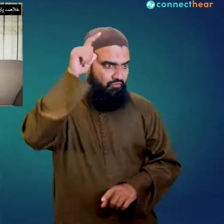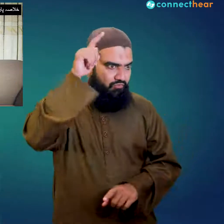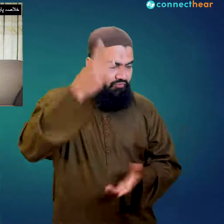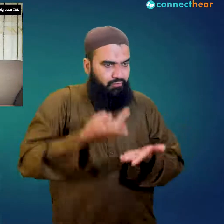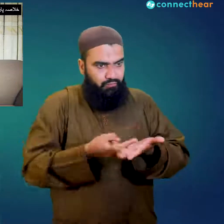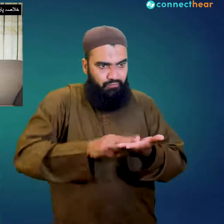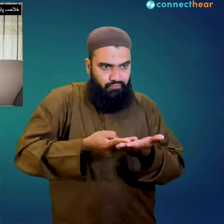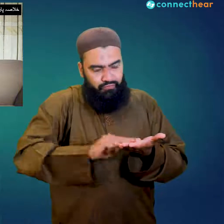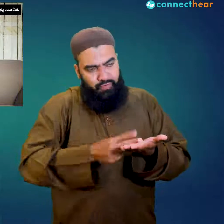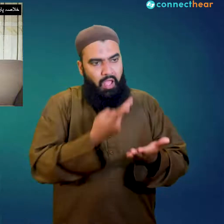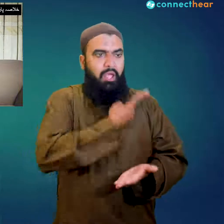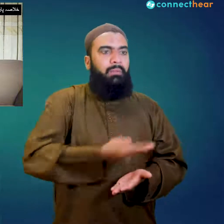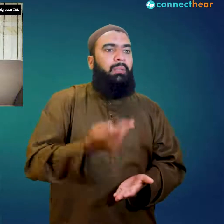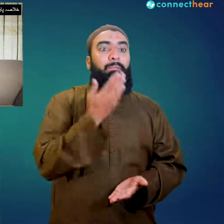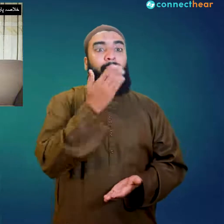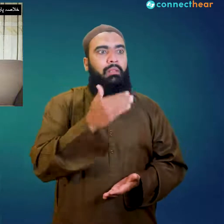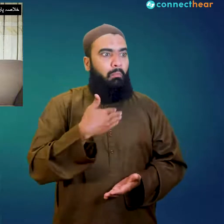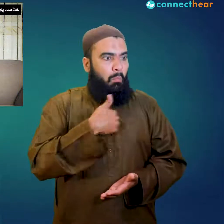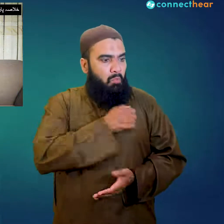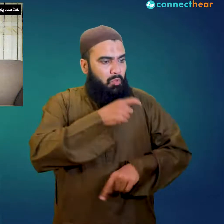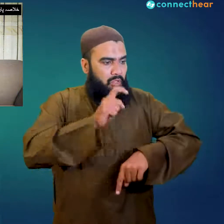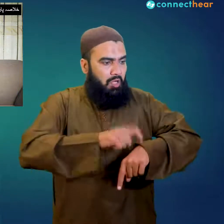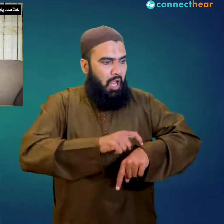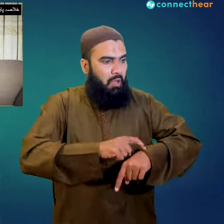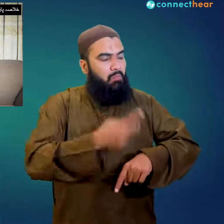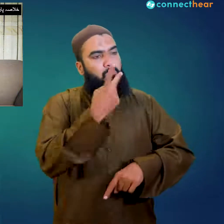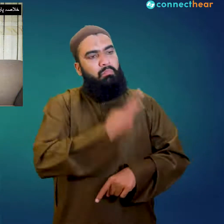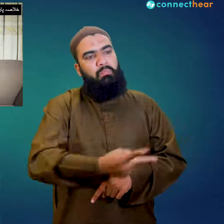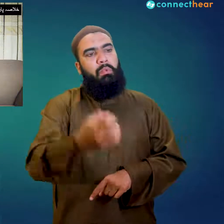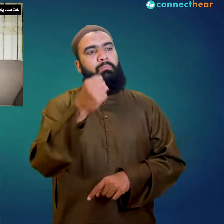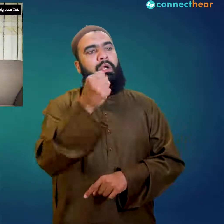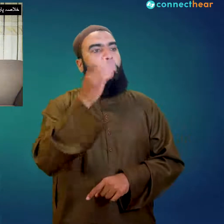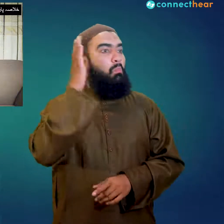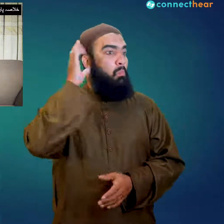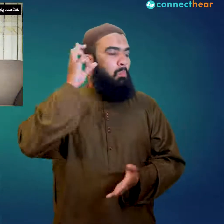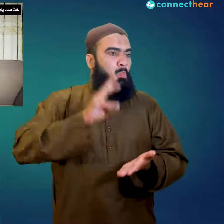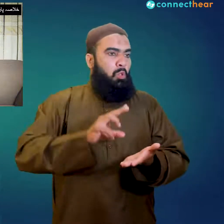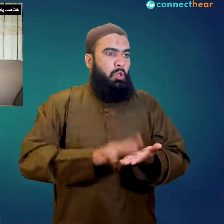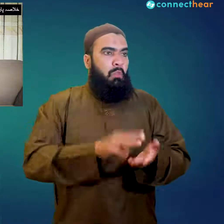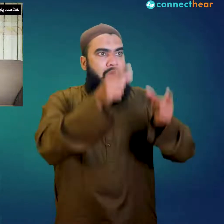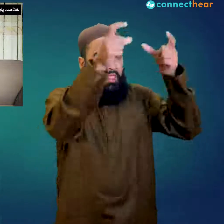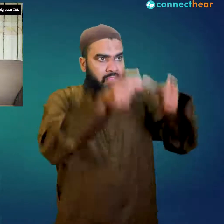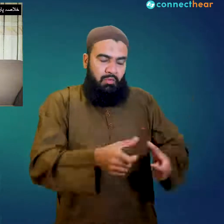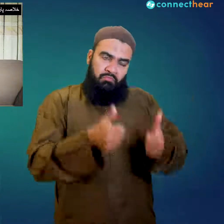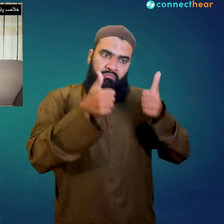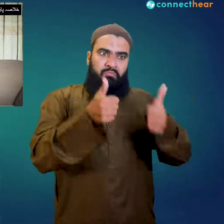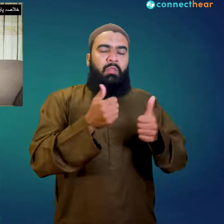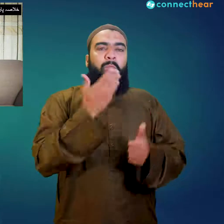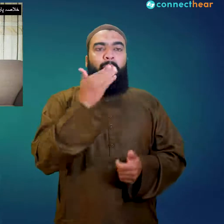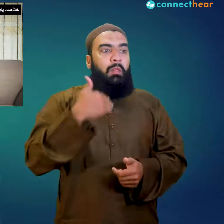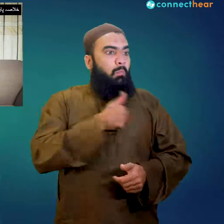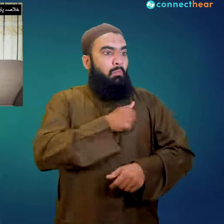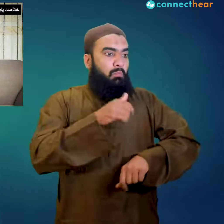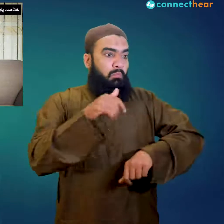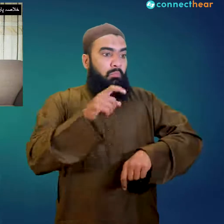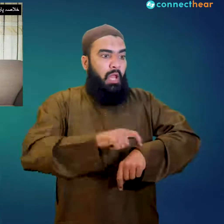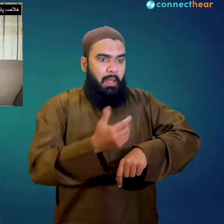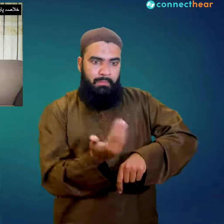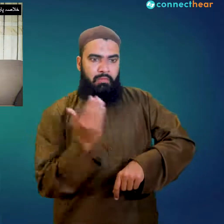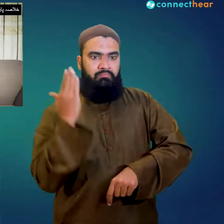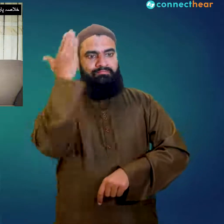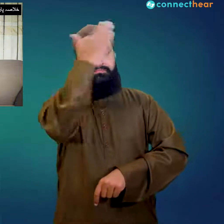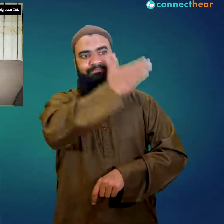زندگی تمہاری اسلام پر گزرنی چاہیے، اور جب تمہارا وقت پورا ہو جائے تو تم اسلام پر ہی